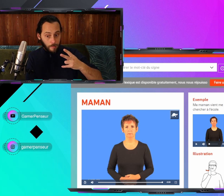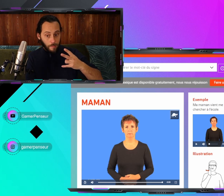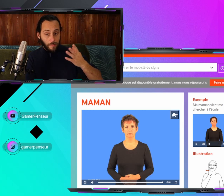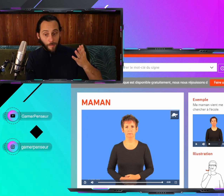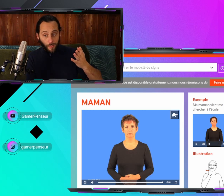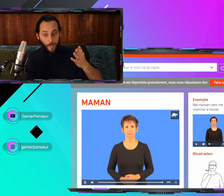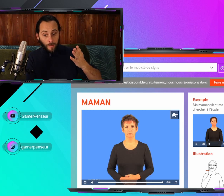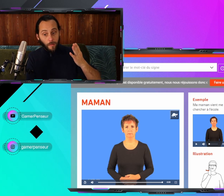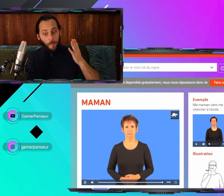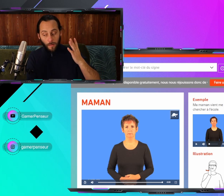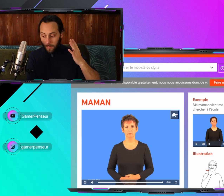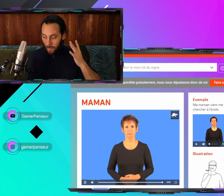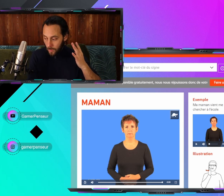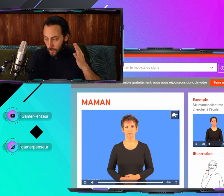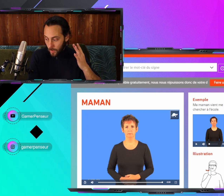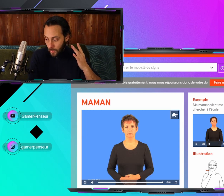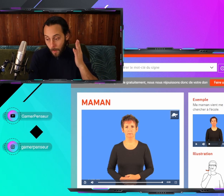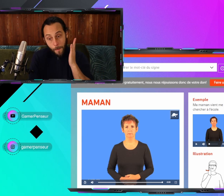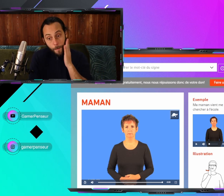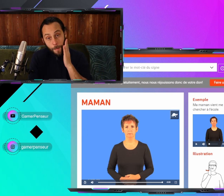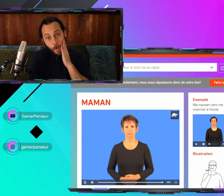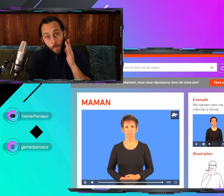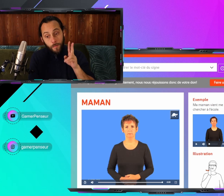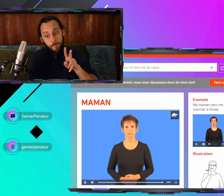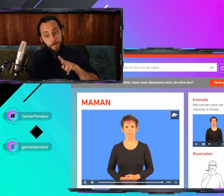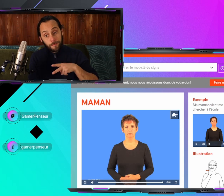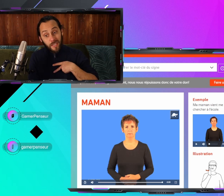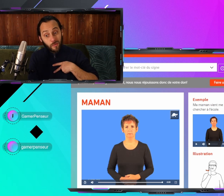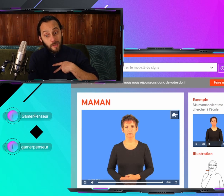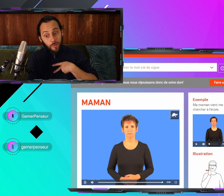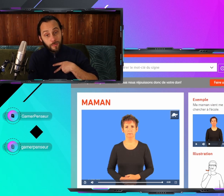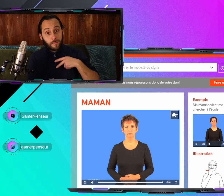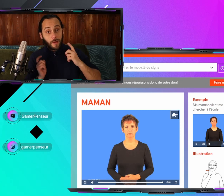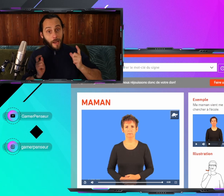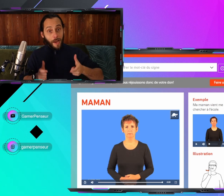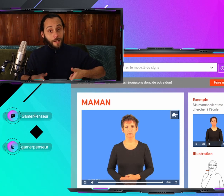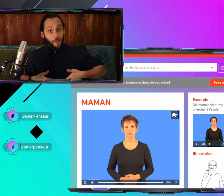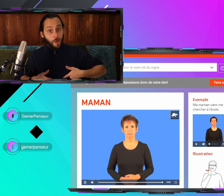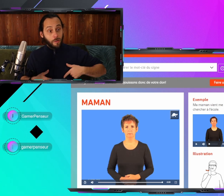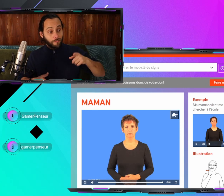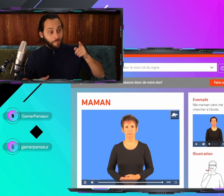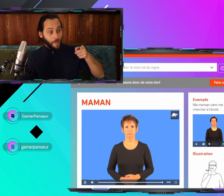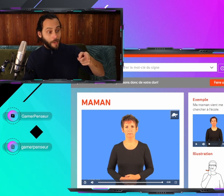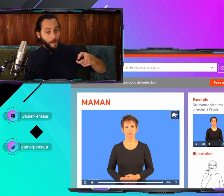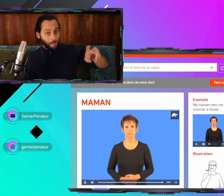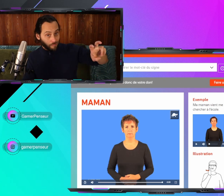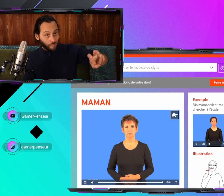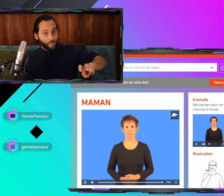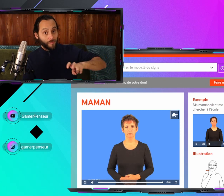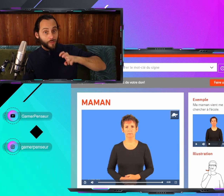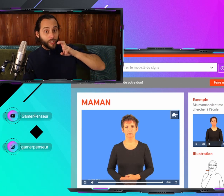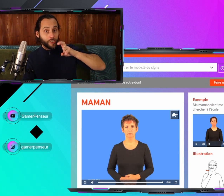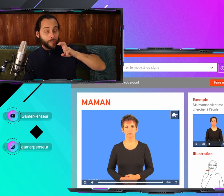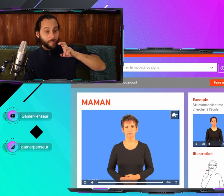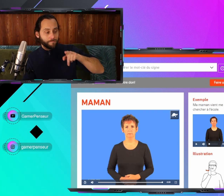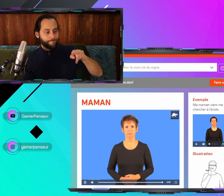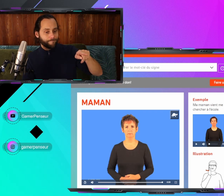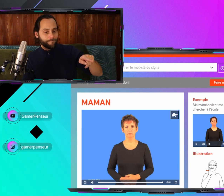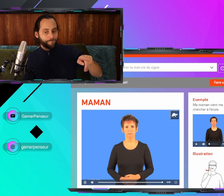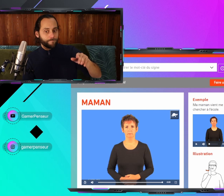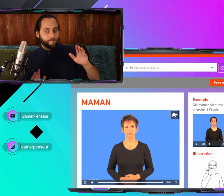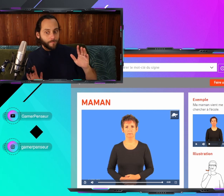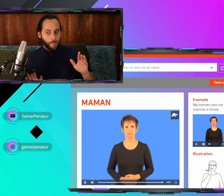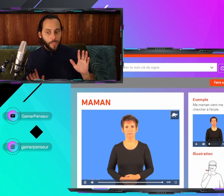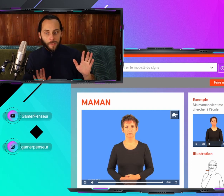regardées, ça peut être maman Pi au début, à l'école, elle cherchait.